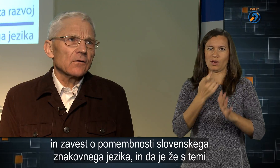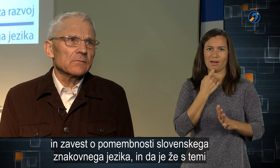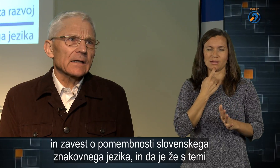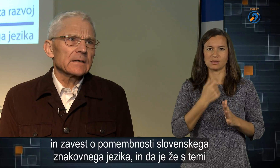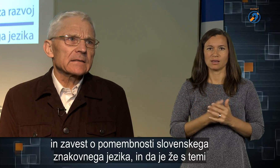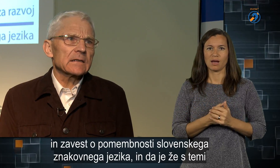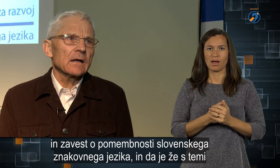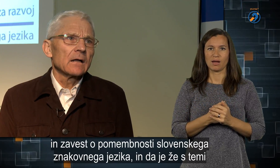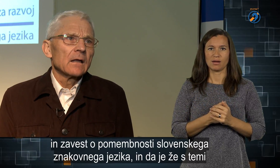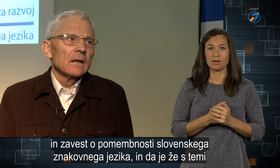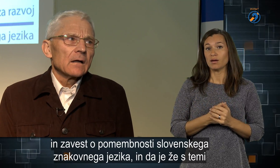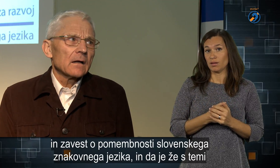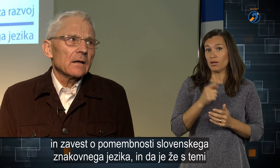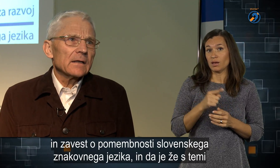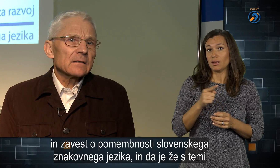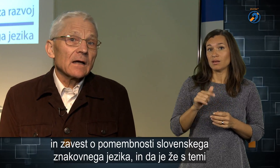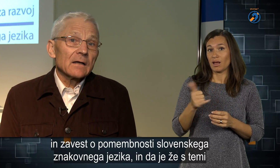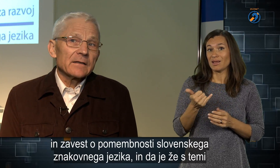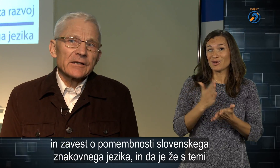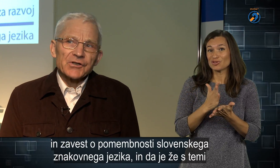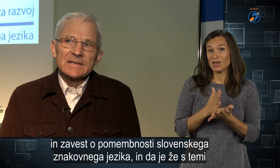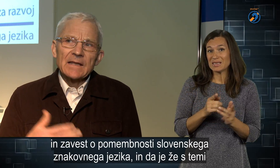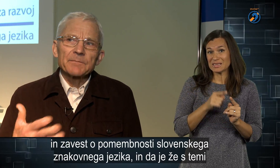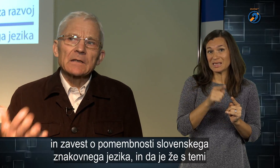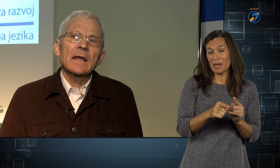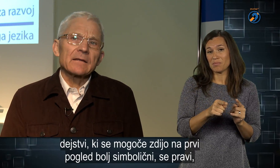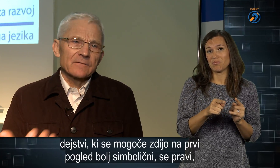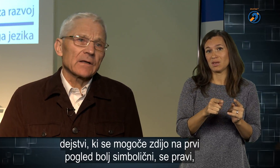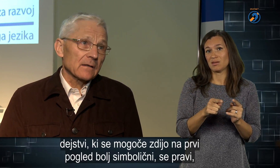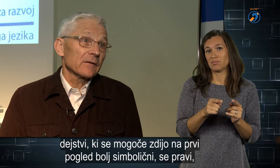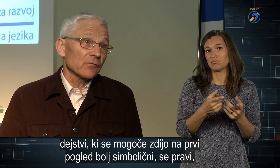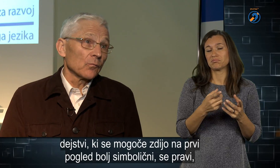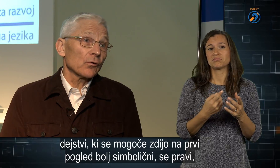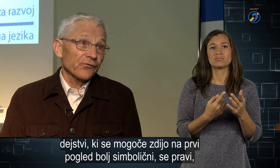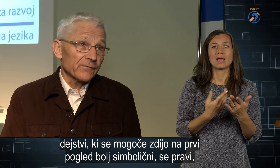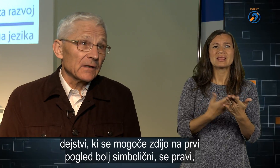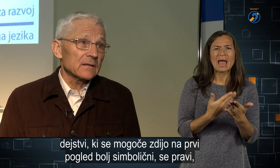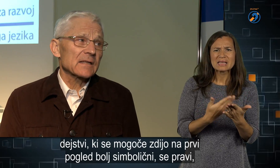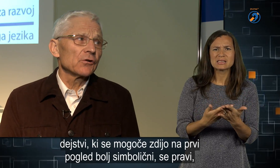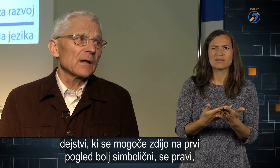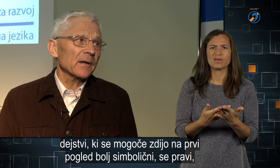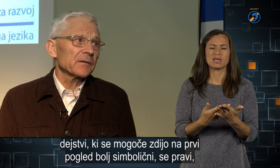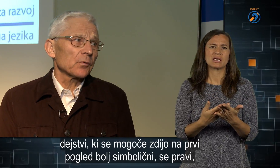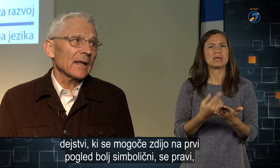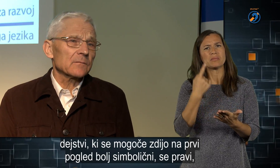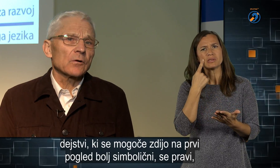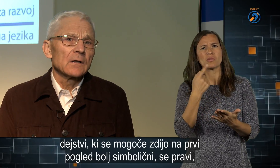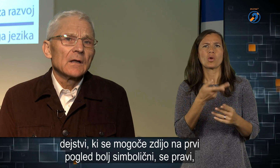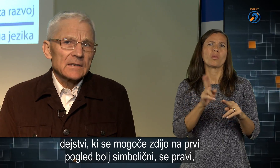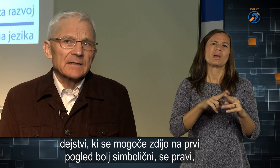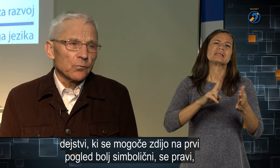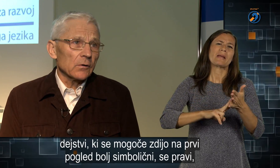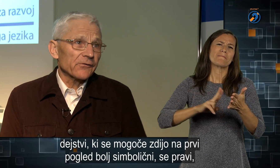slovenskega znakovnega jezika in da je že s temi dejstvi, ki so mogoče zdijo na prvi pogled